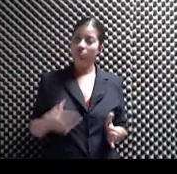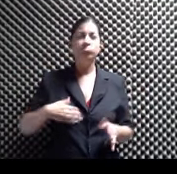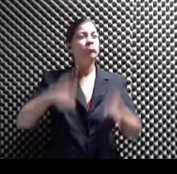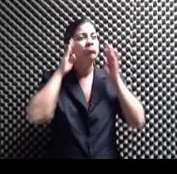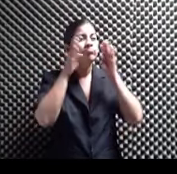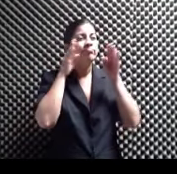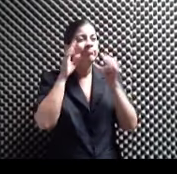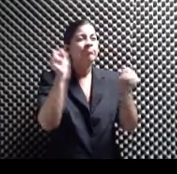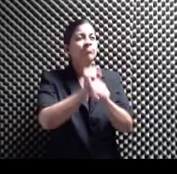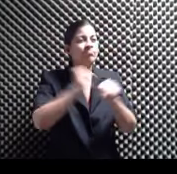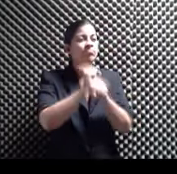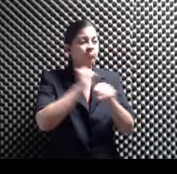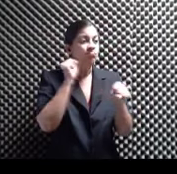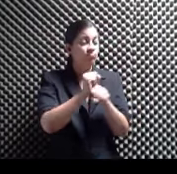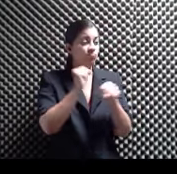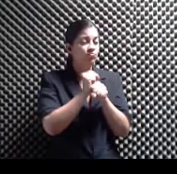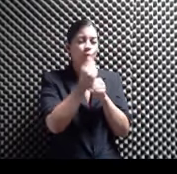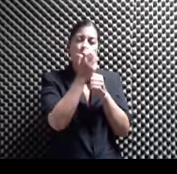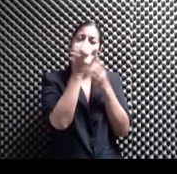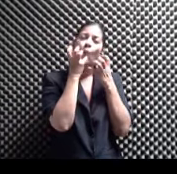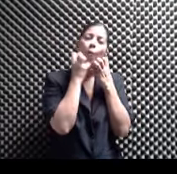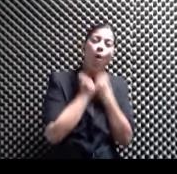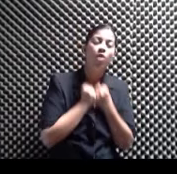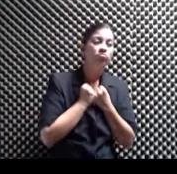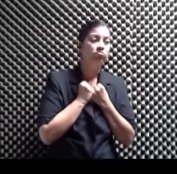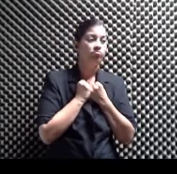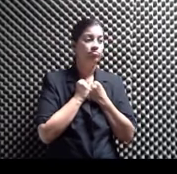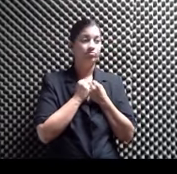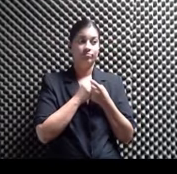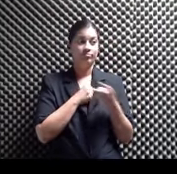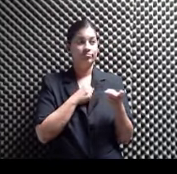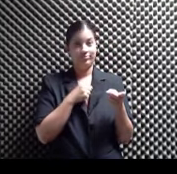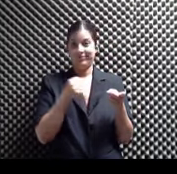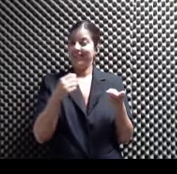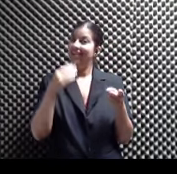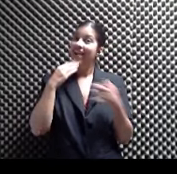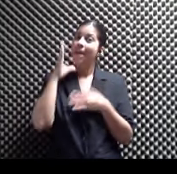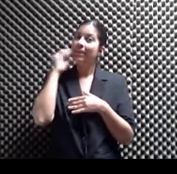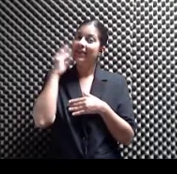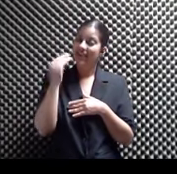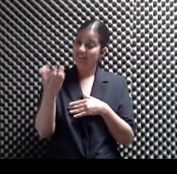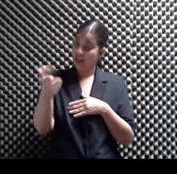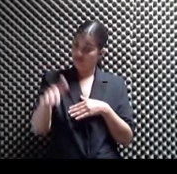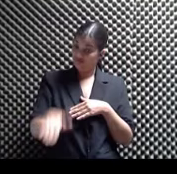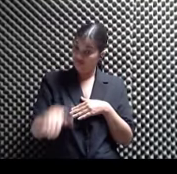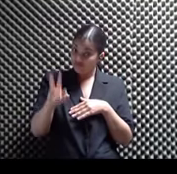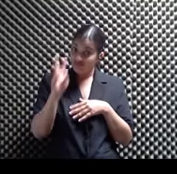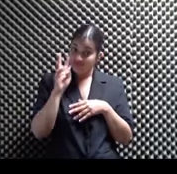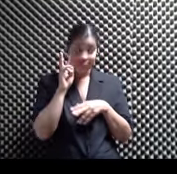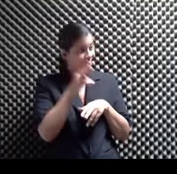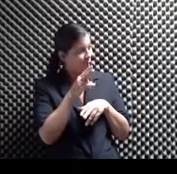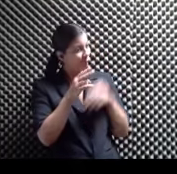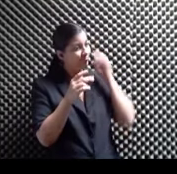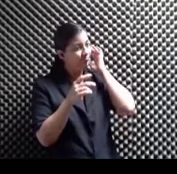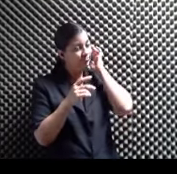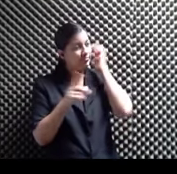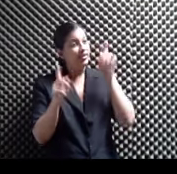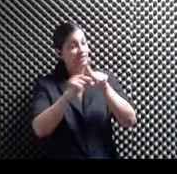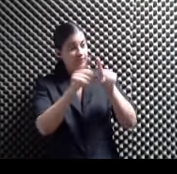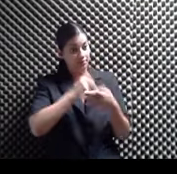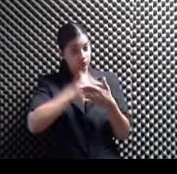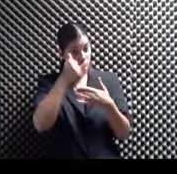Muy dedicado, muy apasionado. Qué cómodo para él, ¿no? que ya las conocía a ustedes también de otros de proyectos, exactamente,